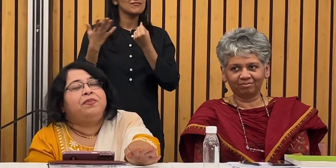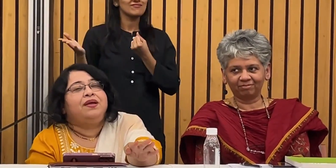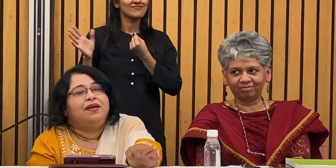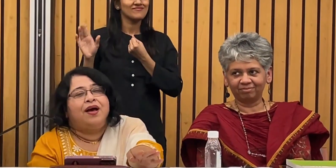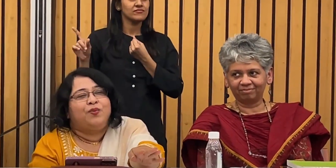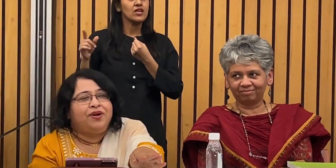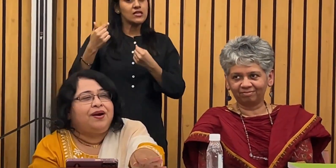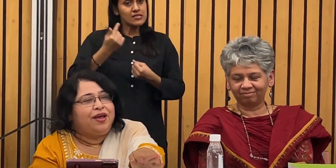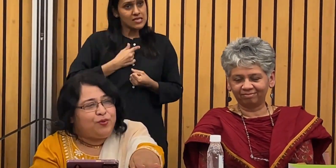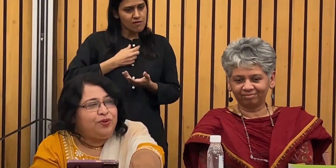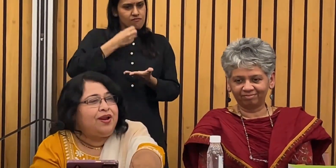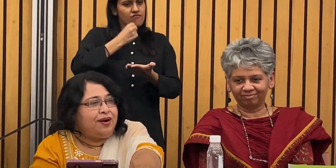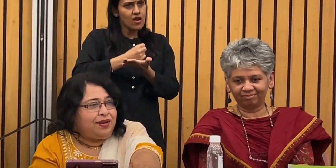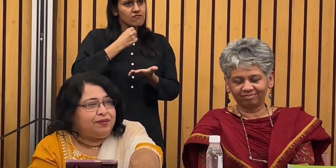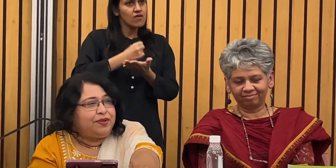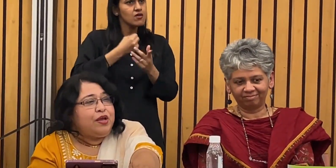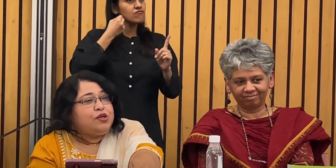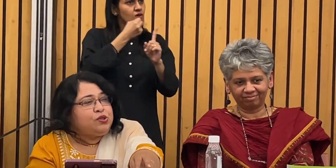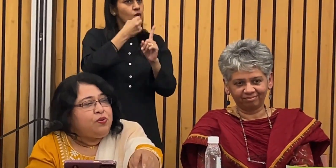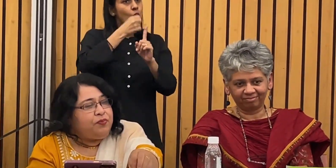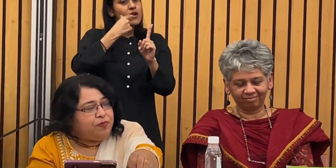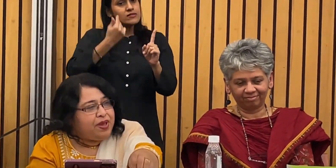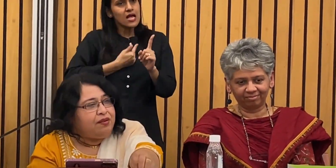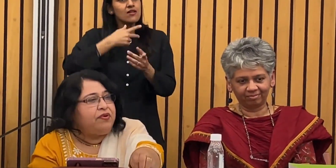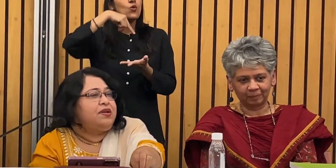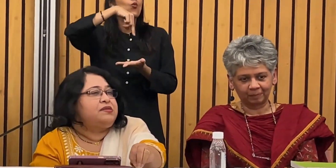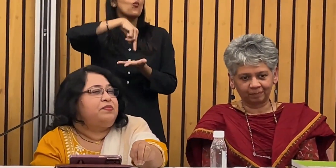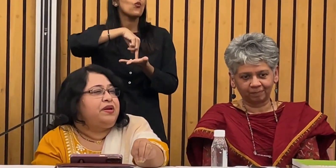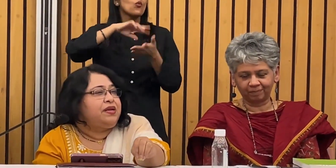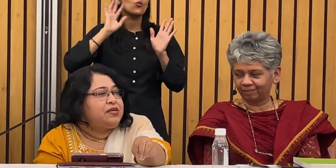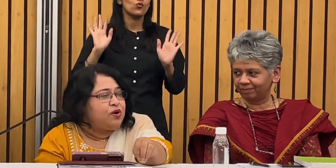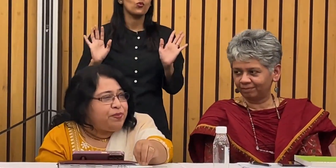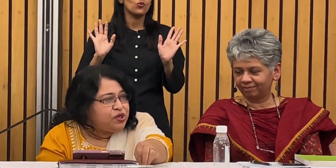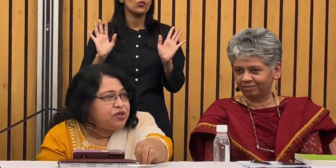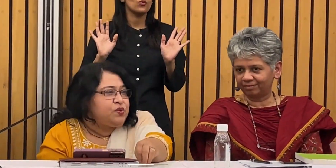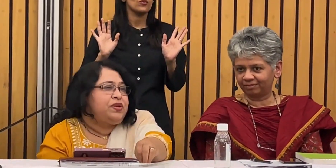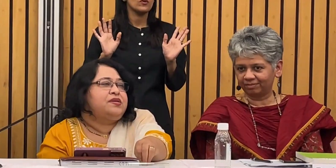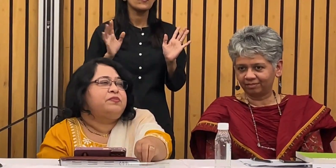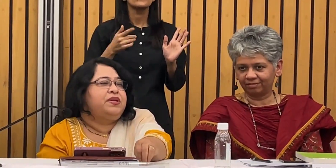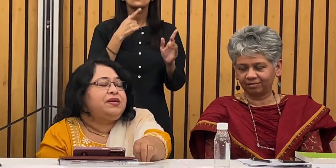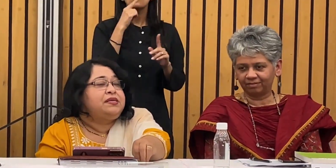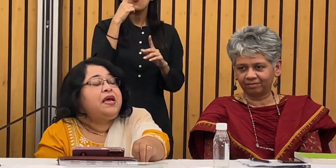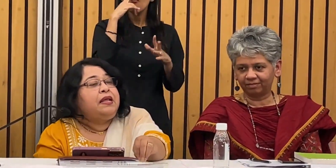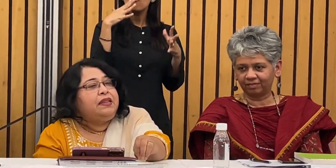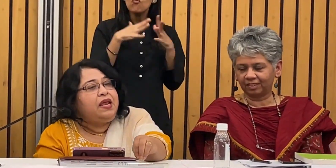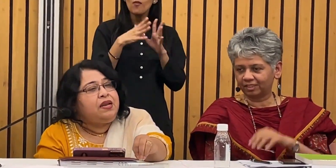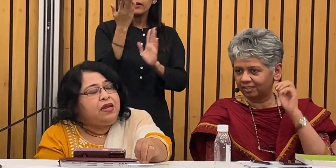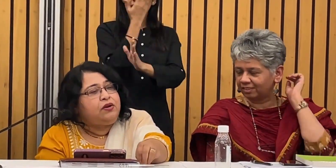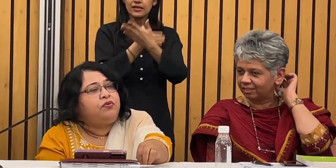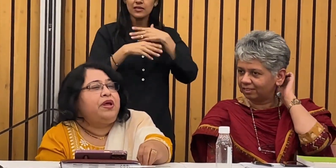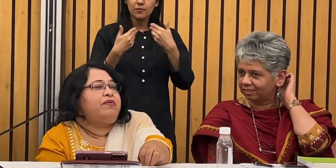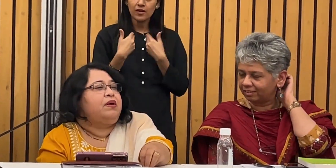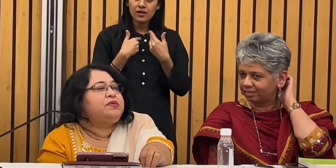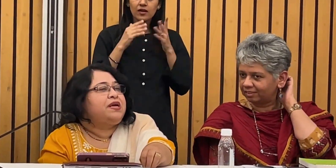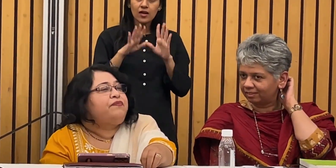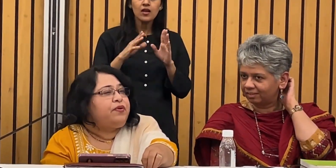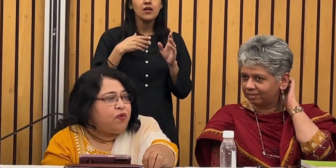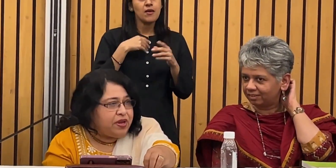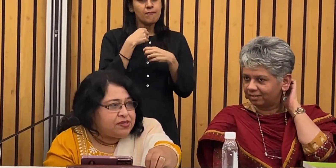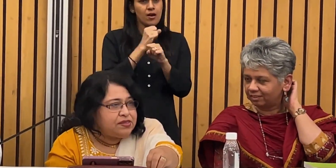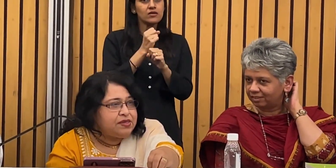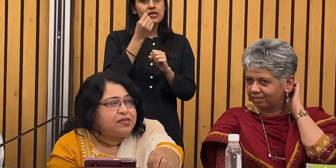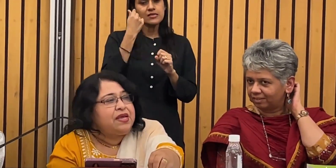हमें अपने अधिकारों की लड़ाई खुद लड़नी है. So women with disabilities or patients with disabilities, they need to develop